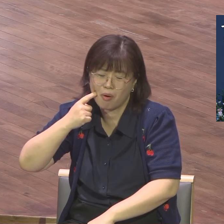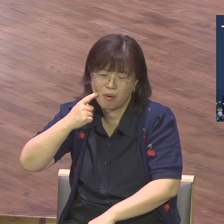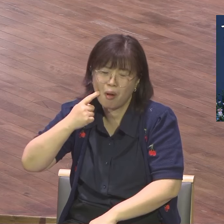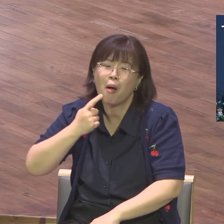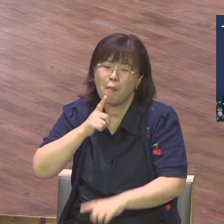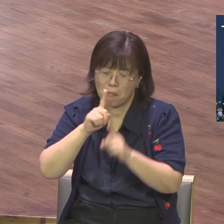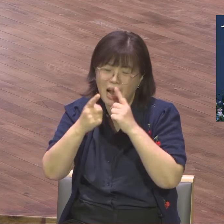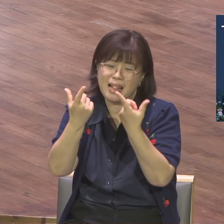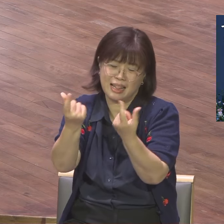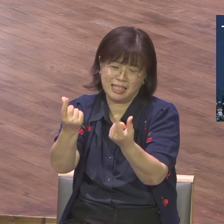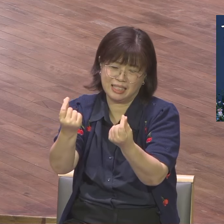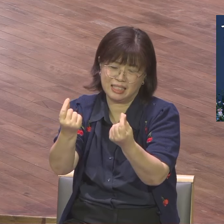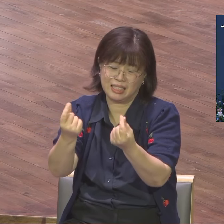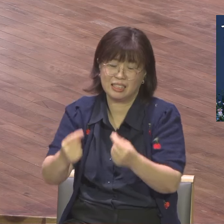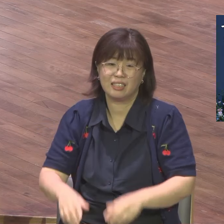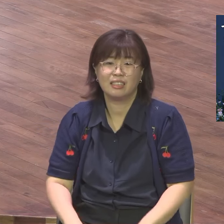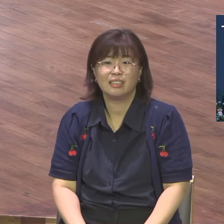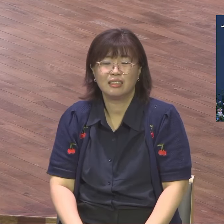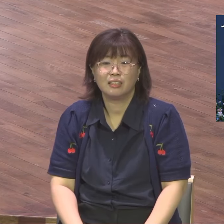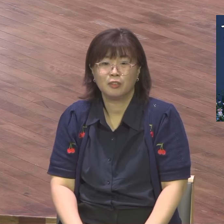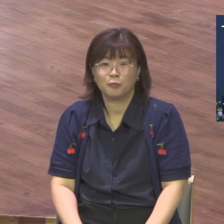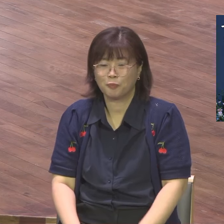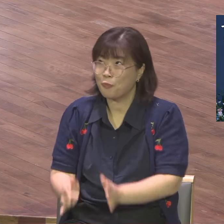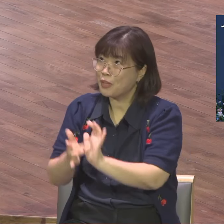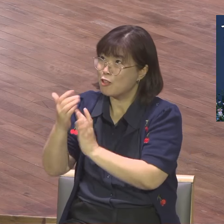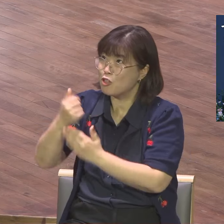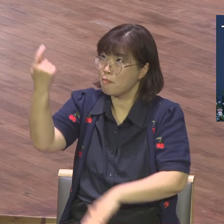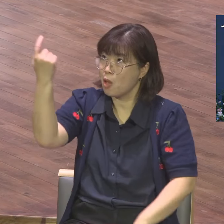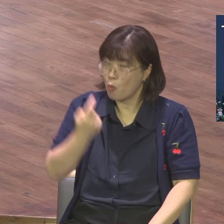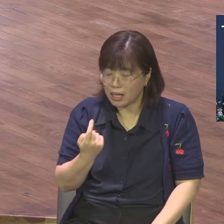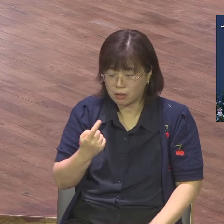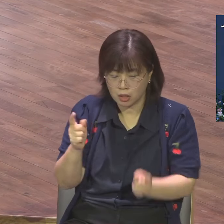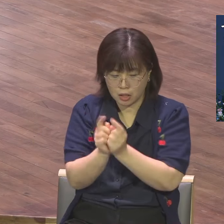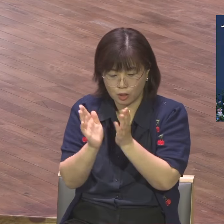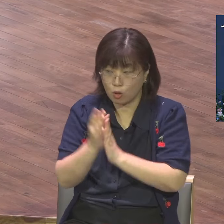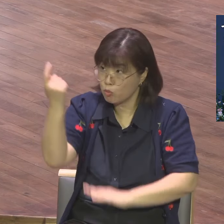예수님 찾아오셔서 입맞춤을 하신 거예요.